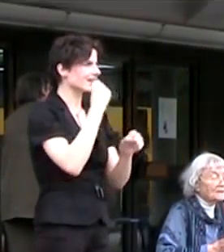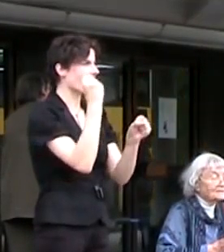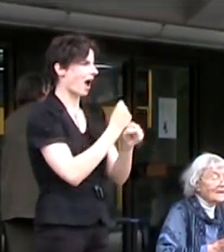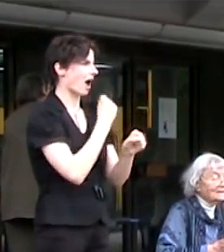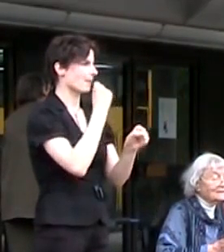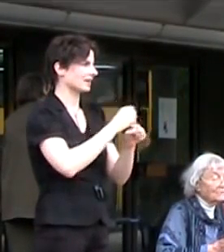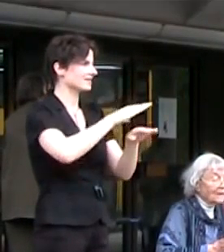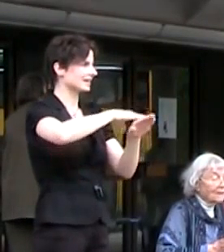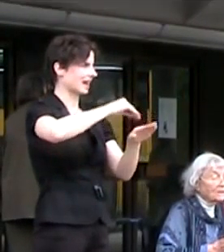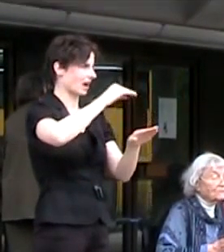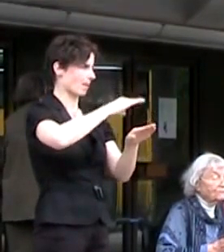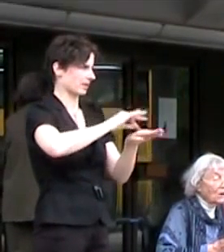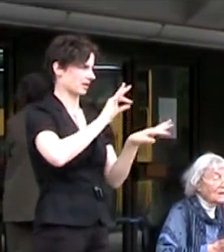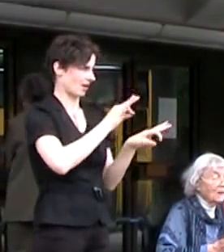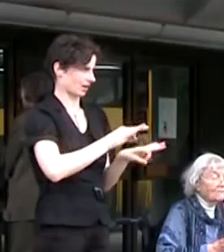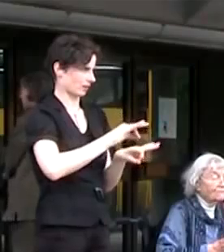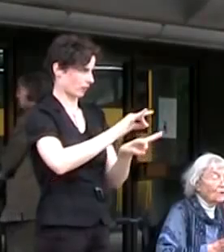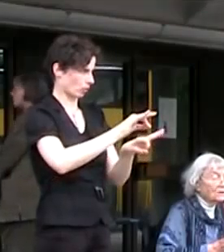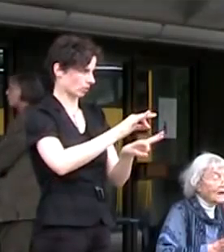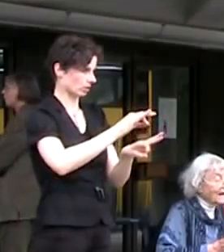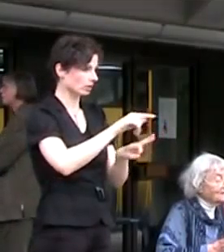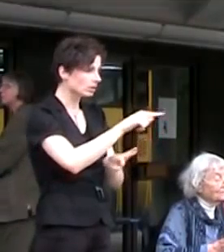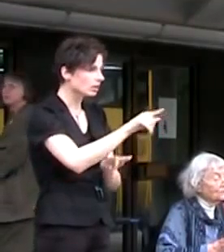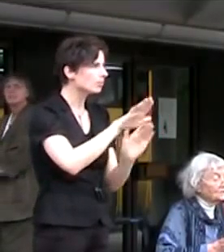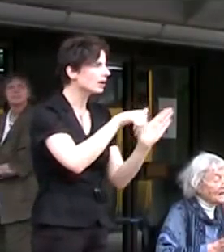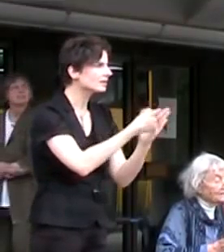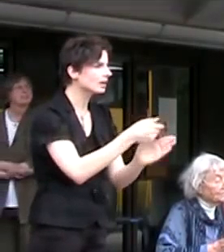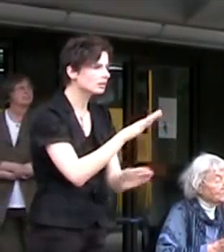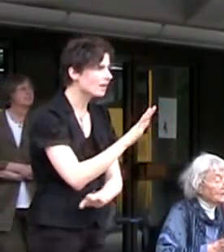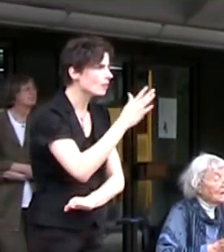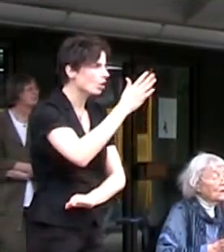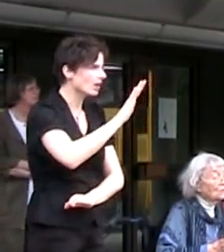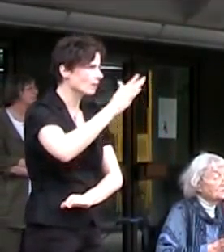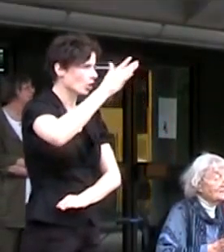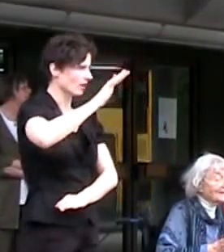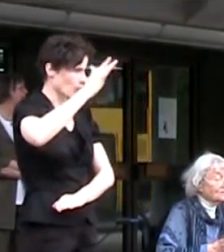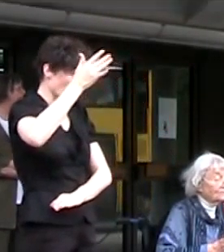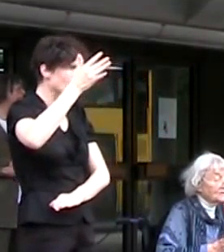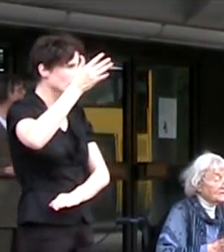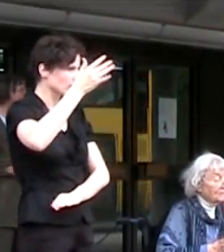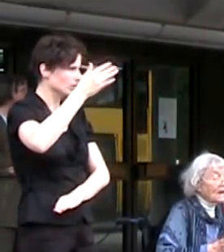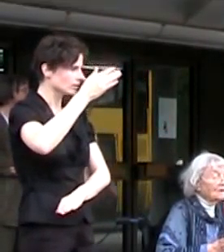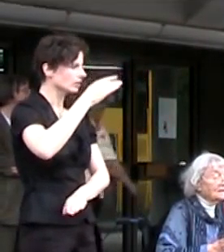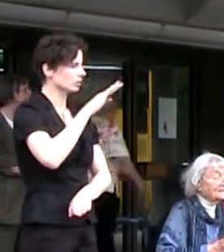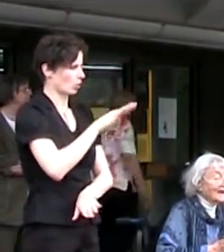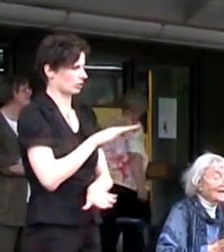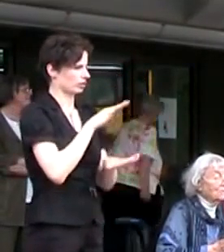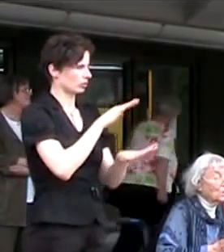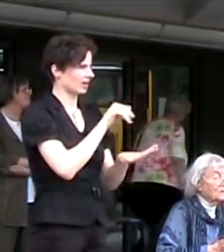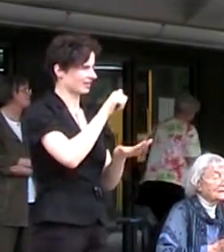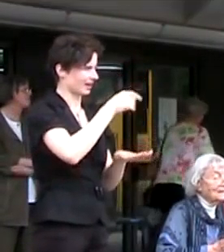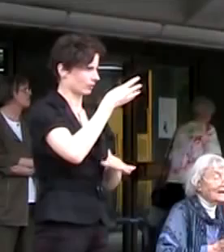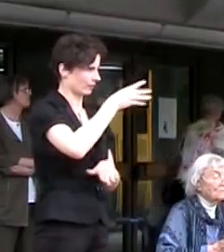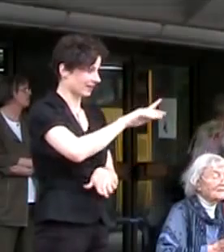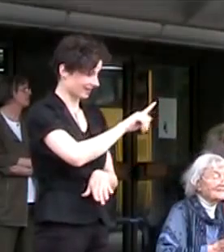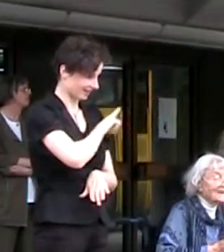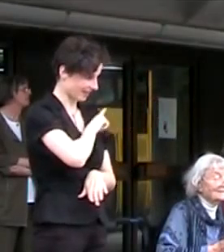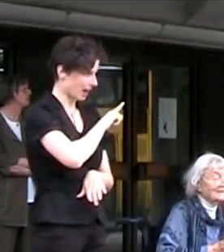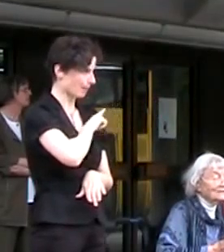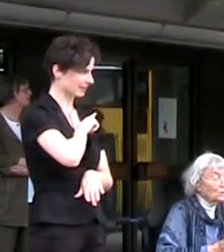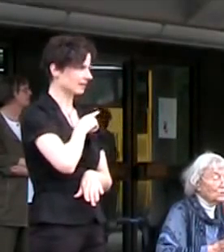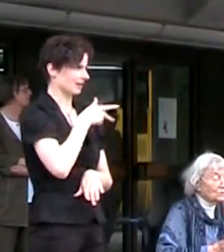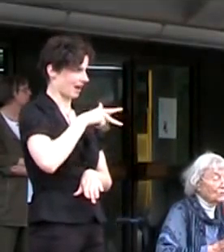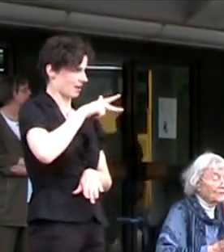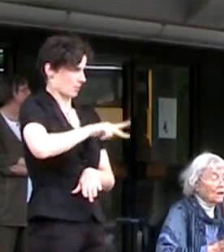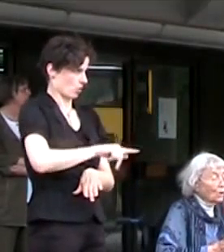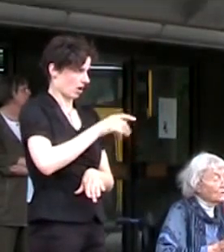Gütersloher Patienten mit vollem Erfolg eingeführt hatte. 1946 war ich 3 Monate lang Patientin